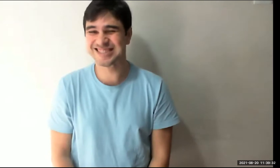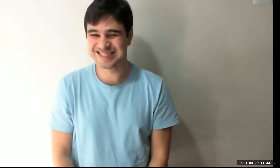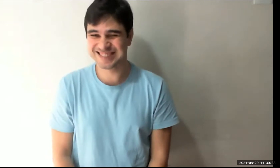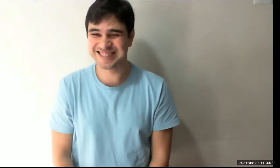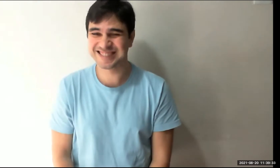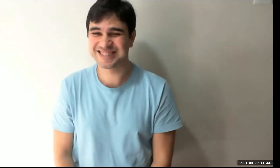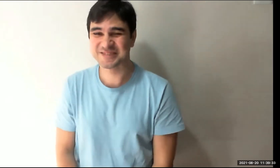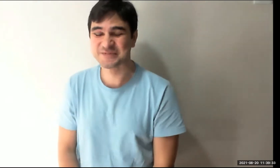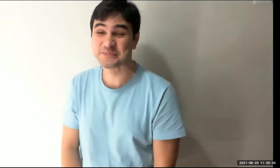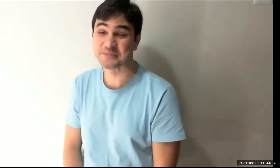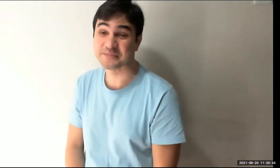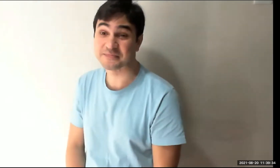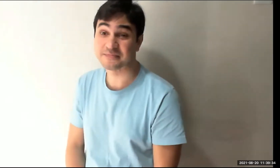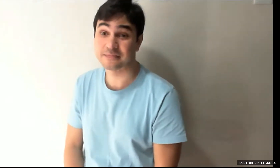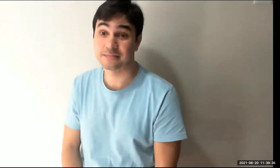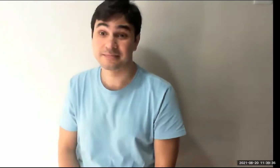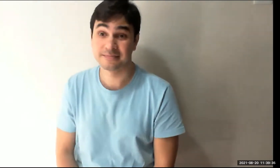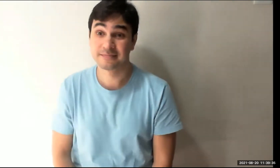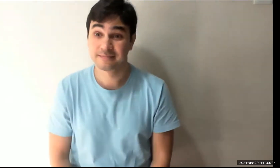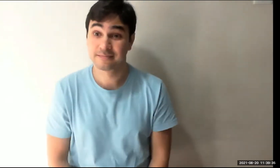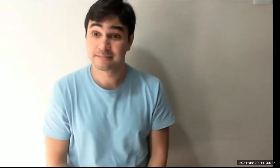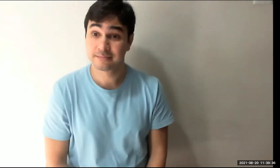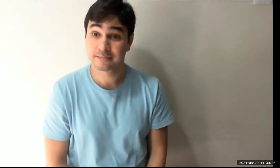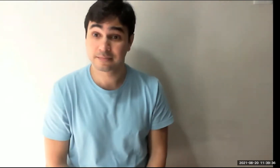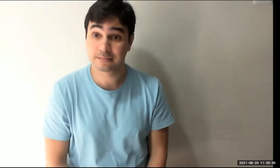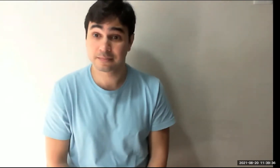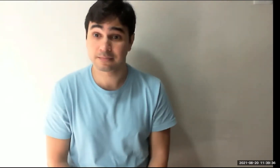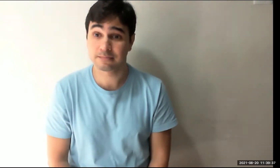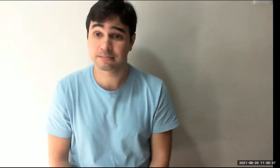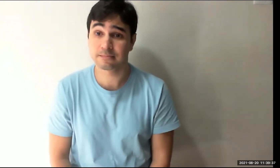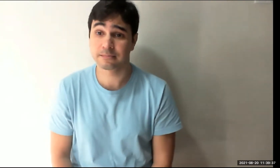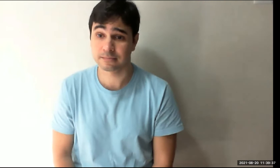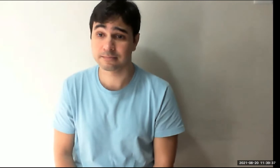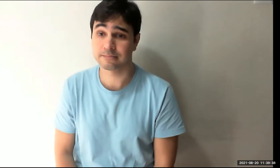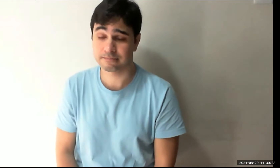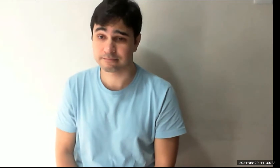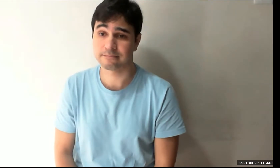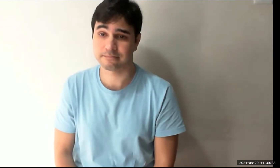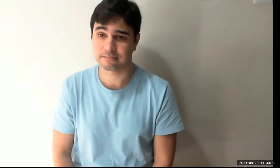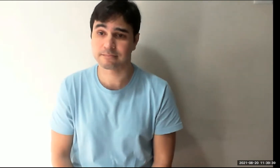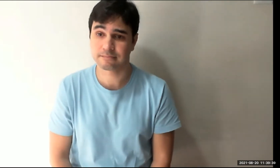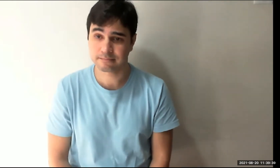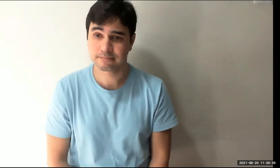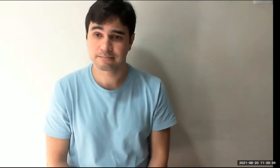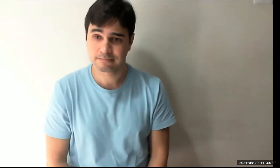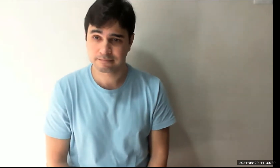hoje. Você viu, Eric, muitas pessoas interessadas no seu tema, né,